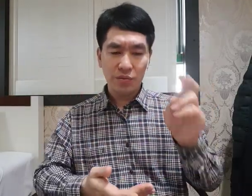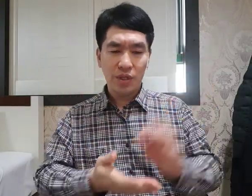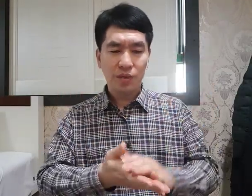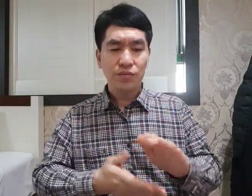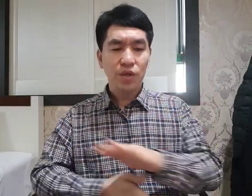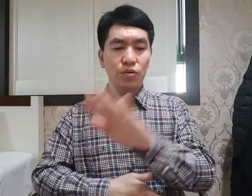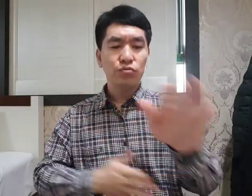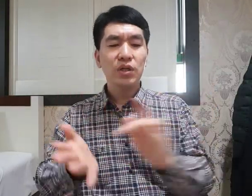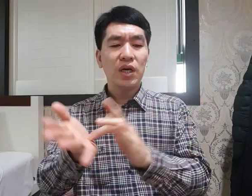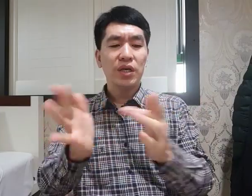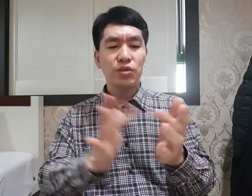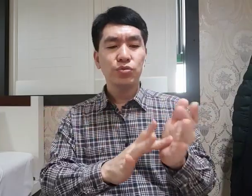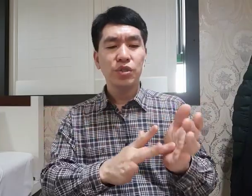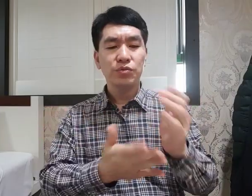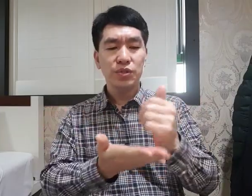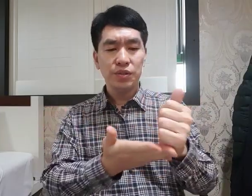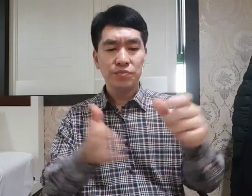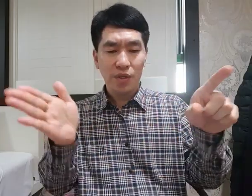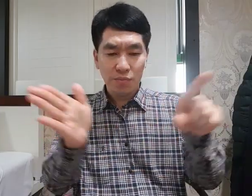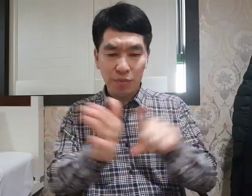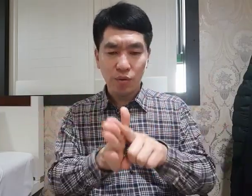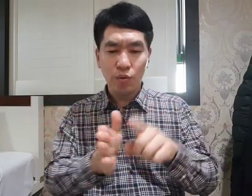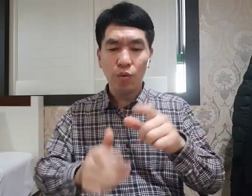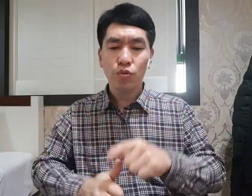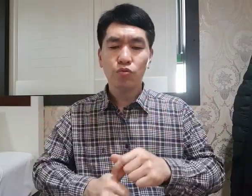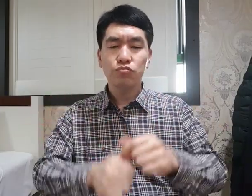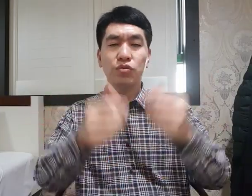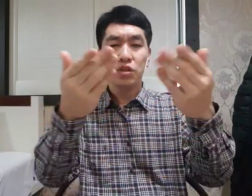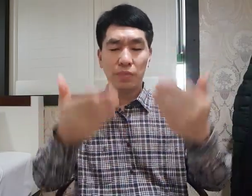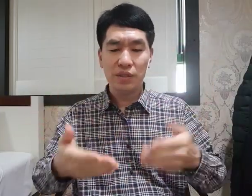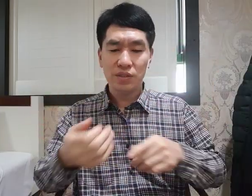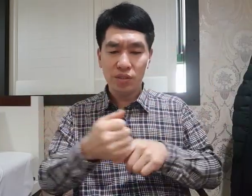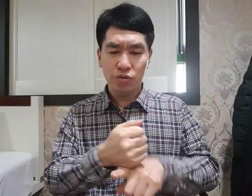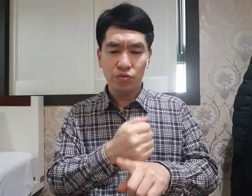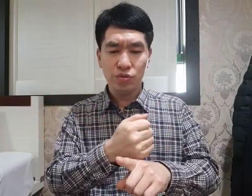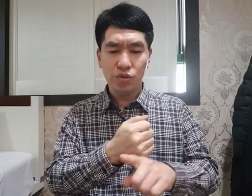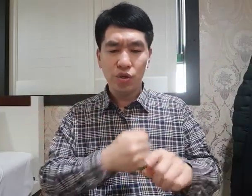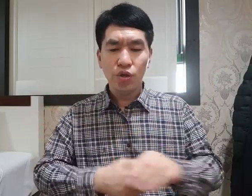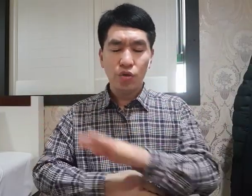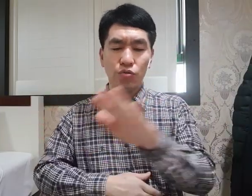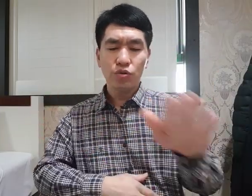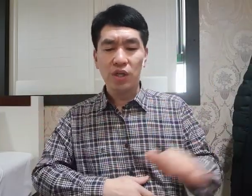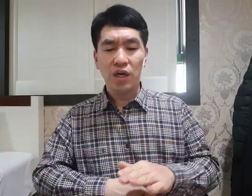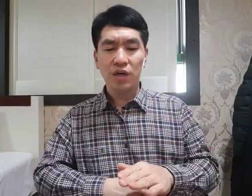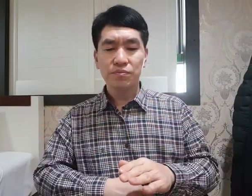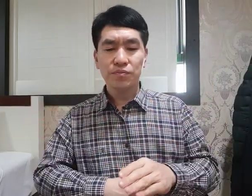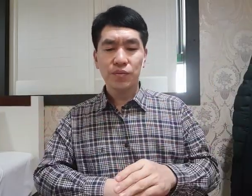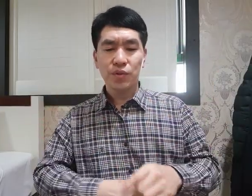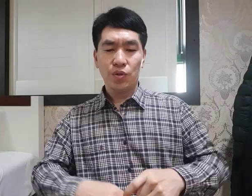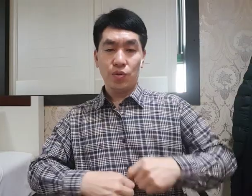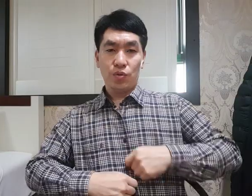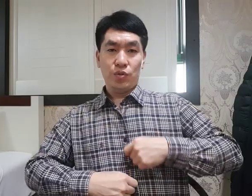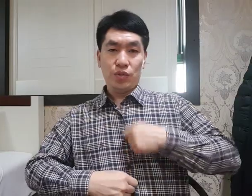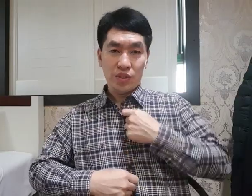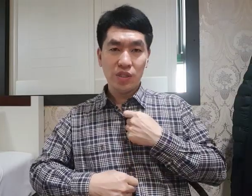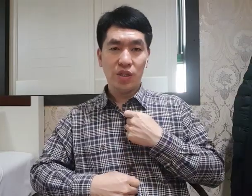겁니다. 우리가 예수님을 믿고 구원을 받은 이유는 우리가